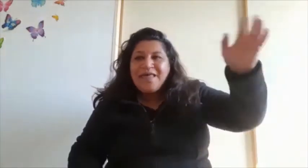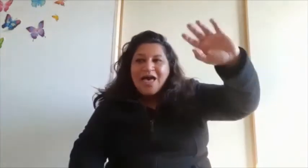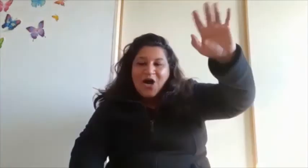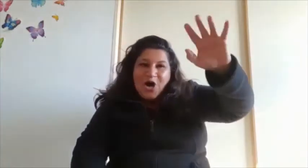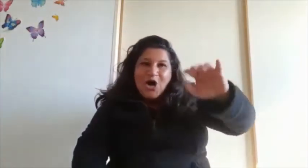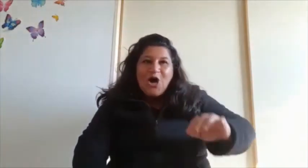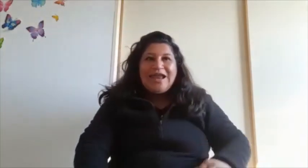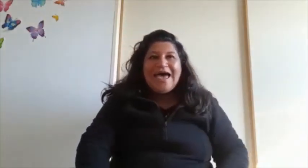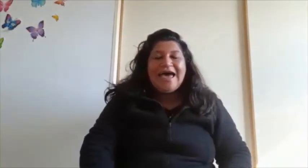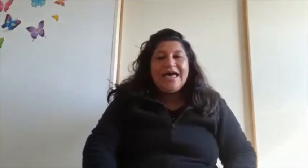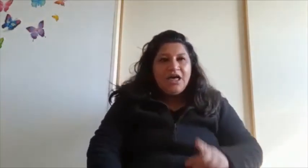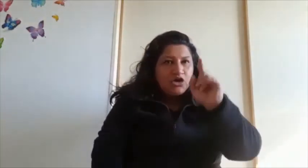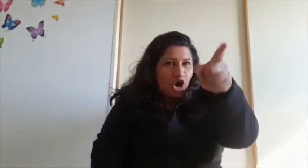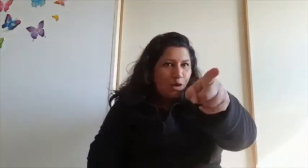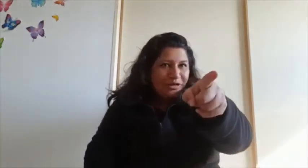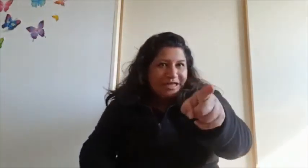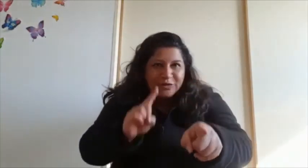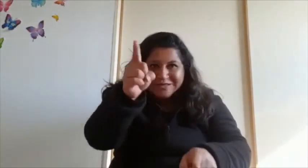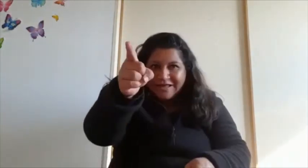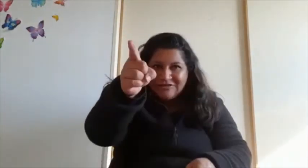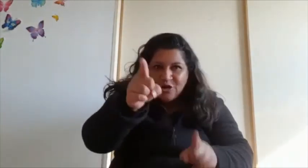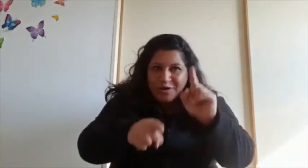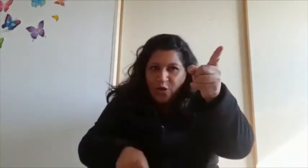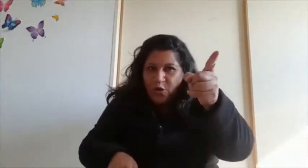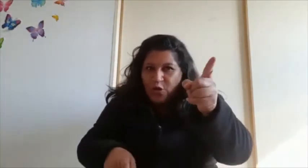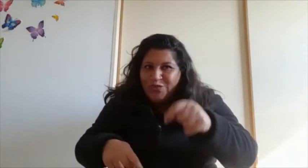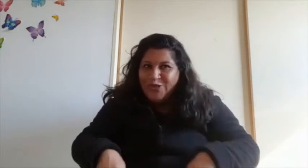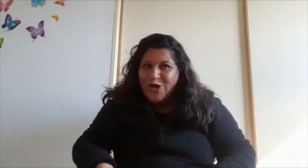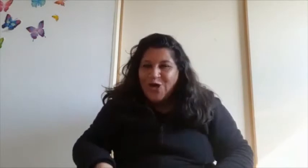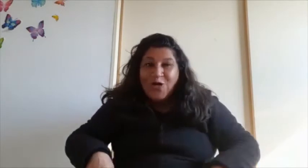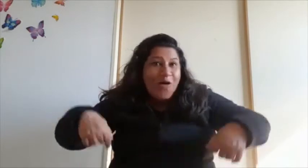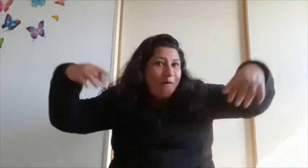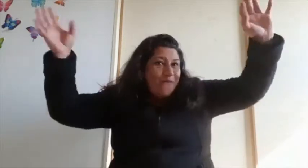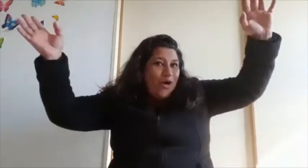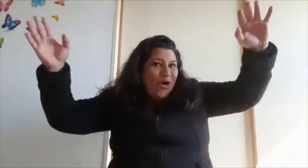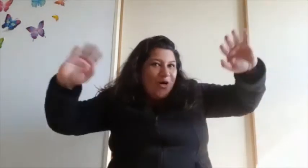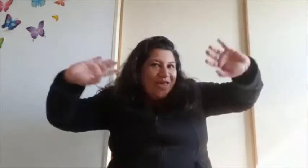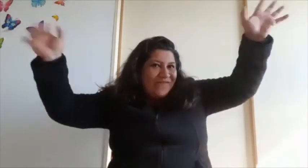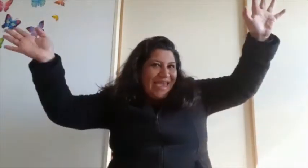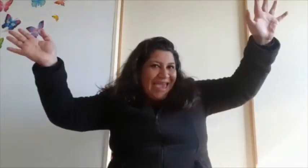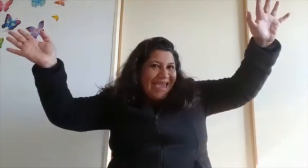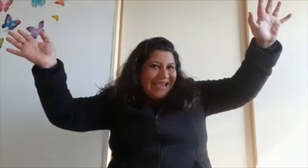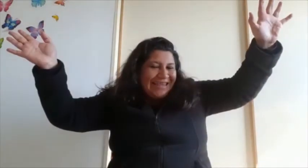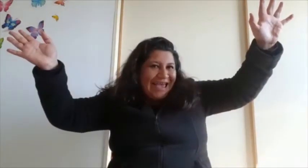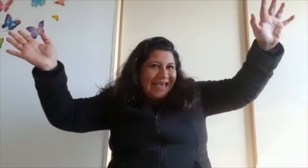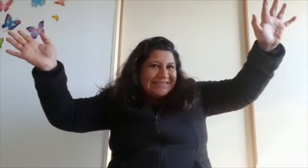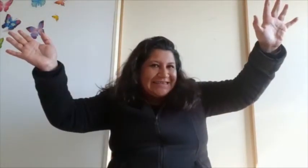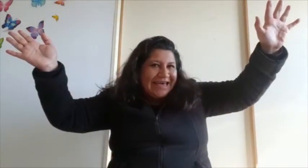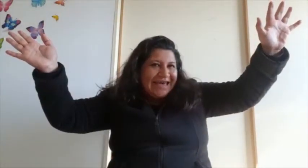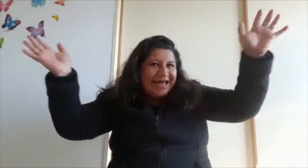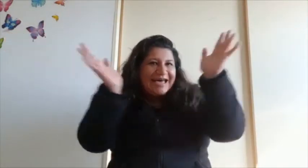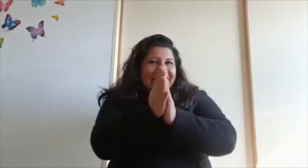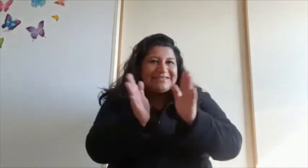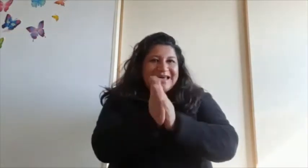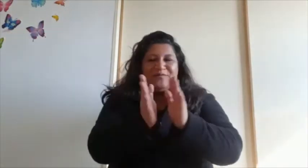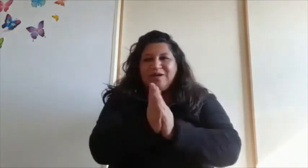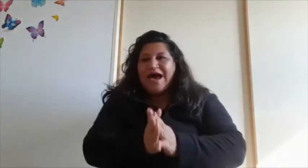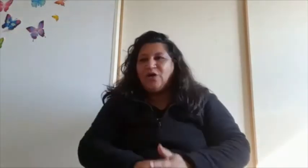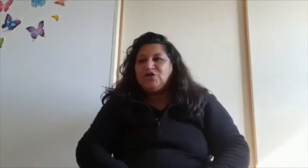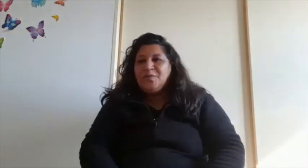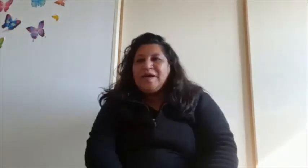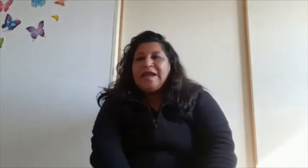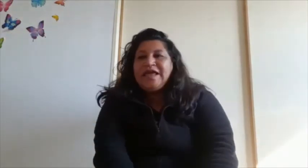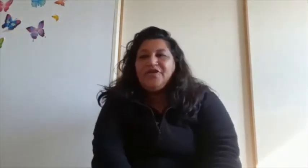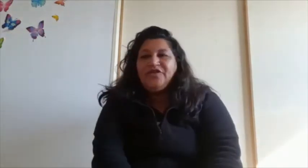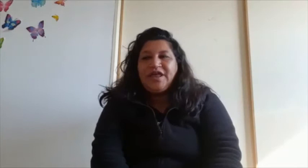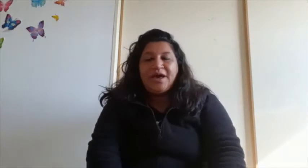Hola, hola. ¿Cómo están ustedes? Yo pregunto. Muy bien, gracias.